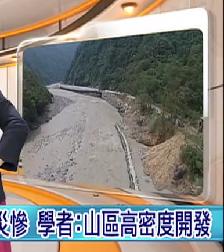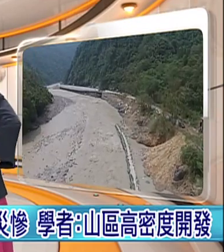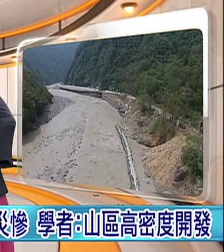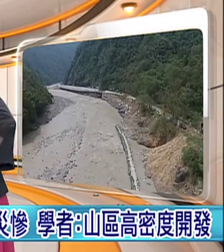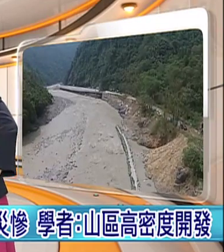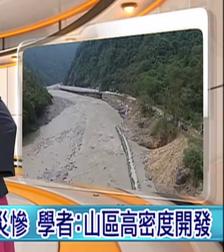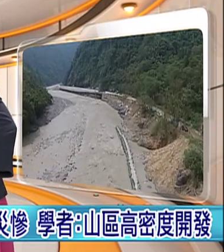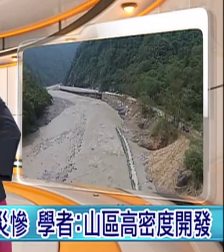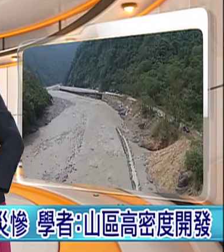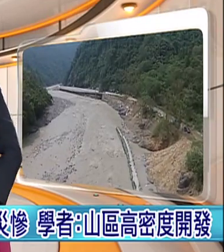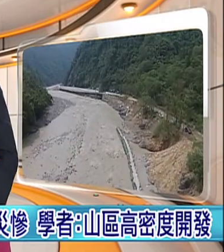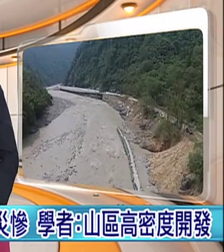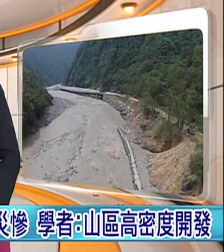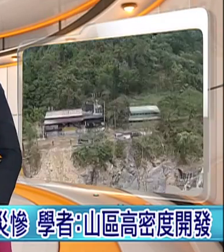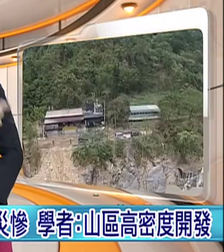荷。